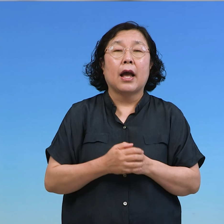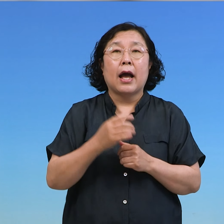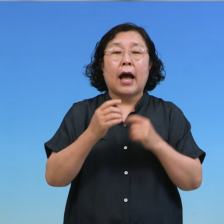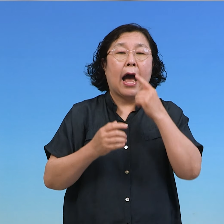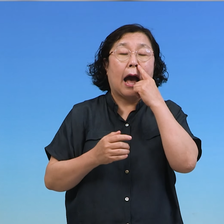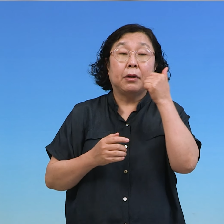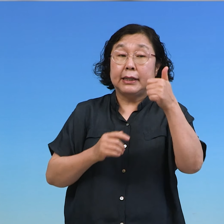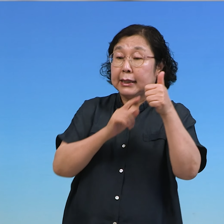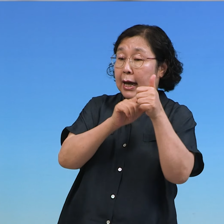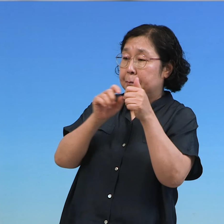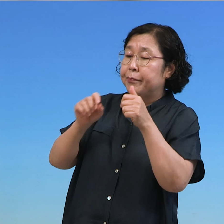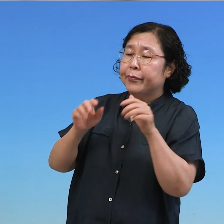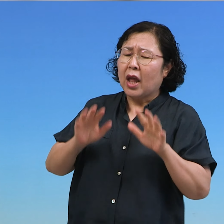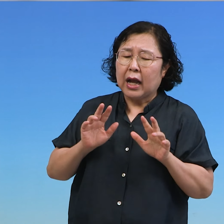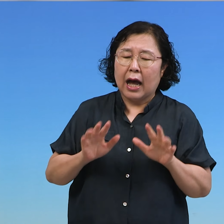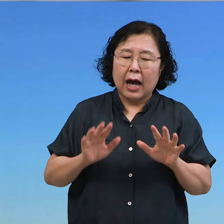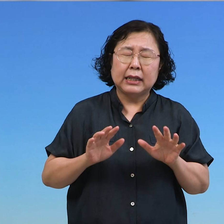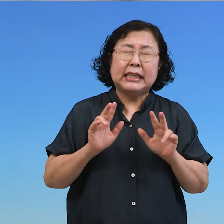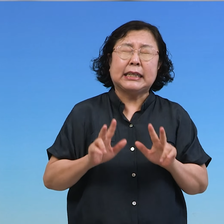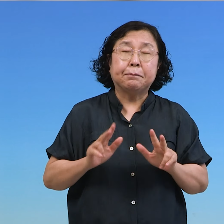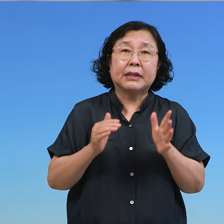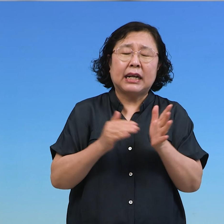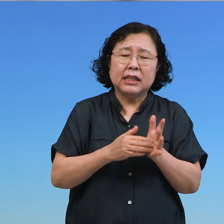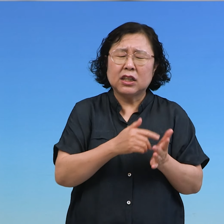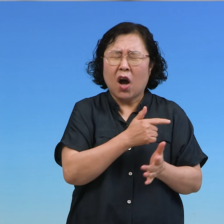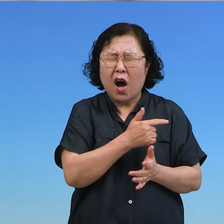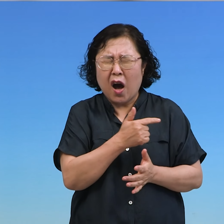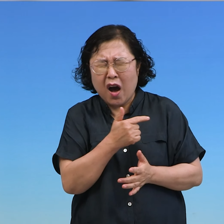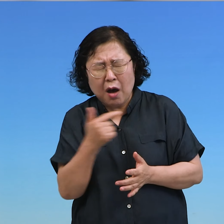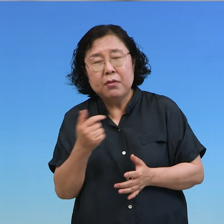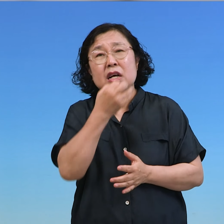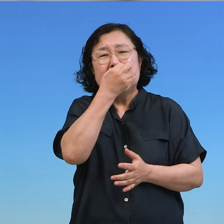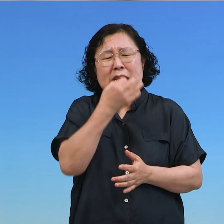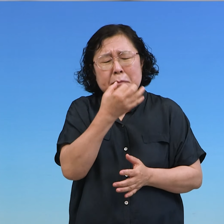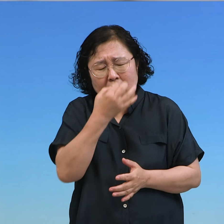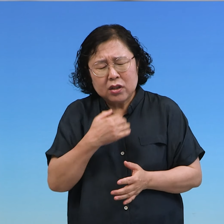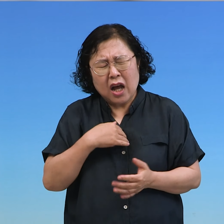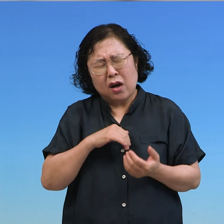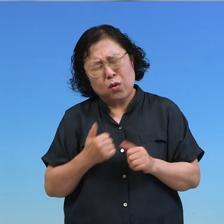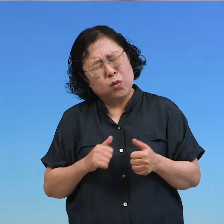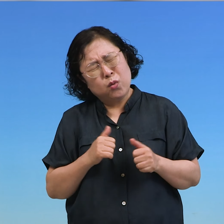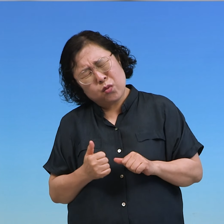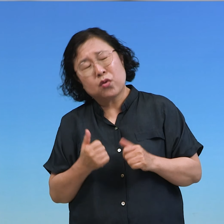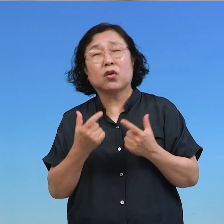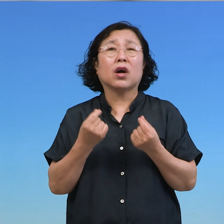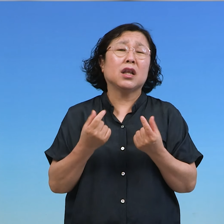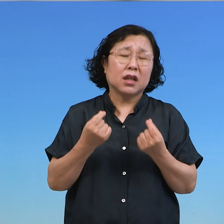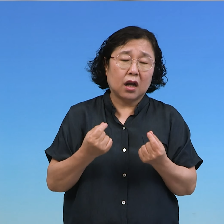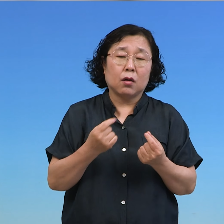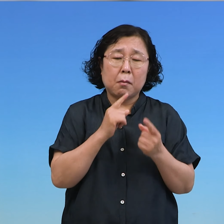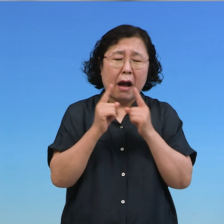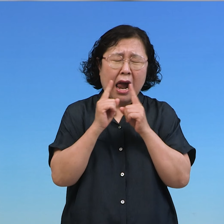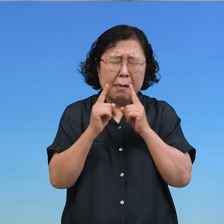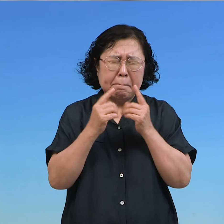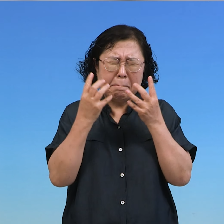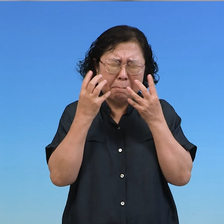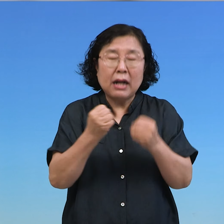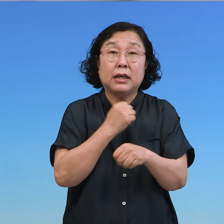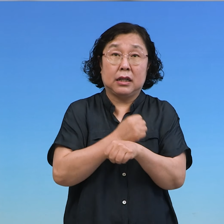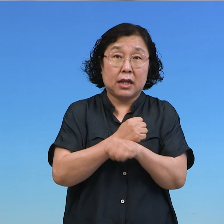말씀을 하십니다 내가 그동안 너무 힘들어서 죽겠다는 말이 입에 베어버렸는데 죽는 그